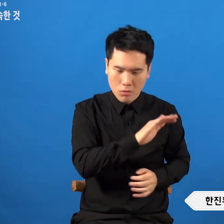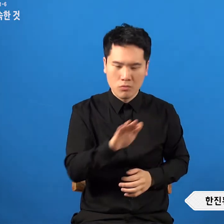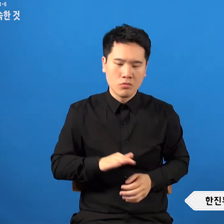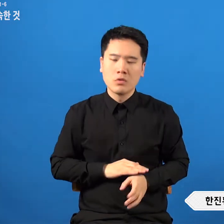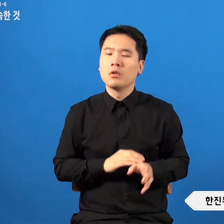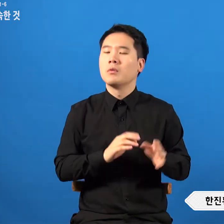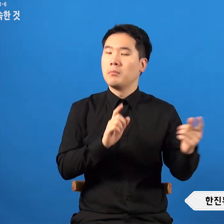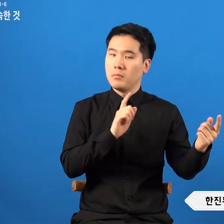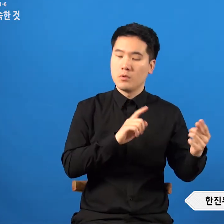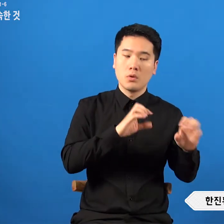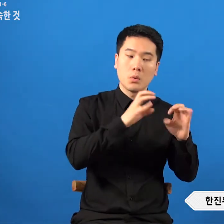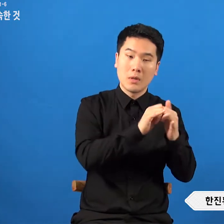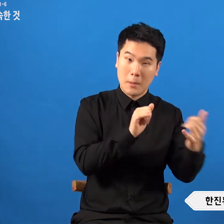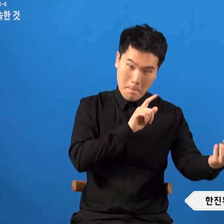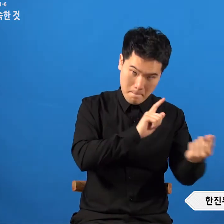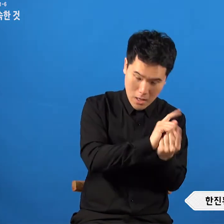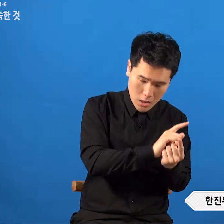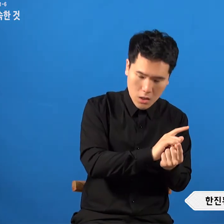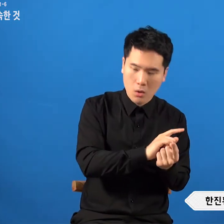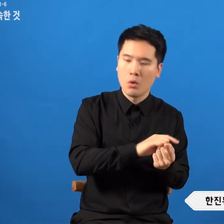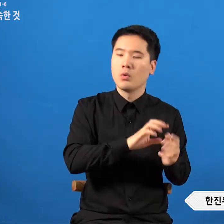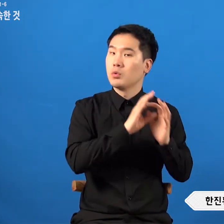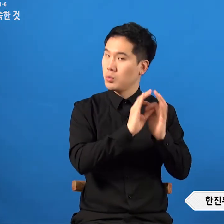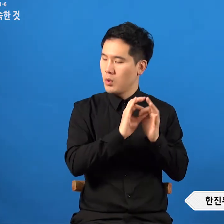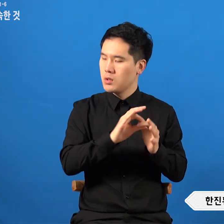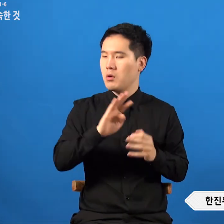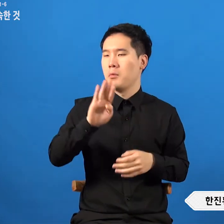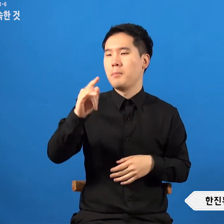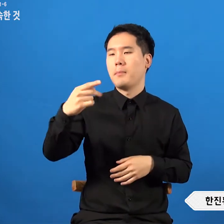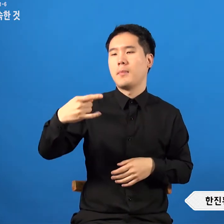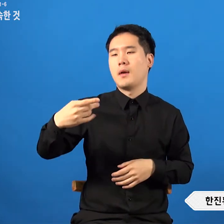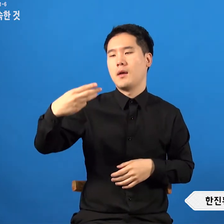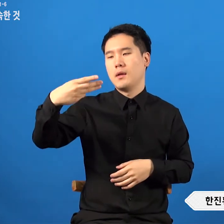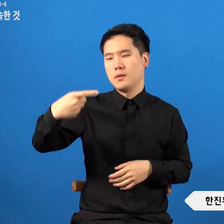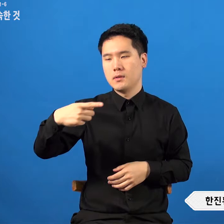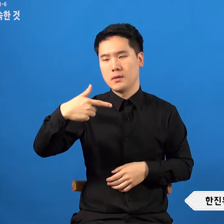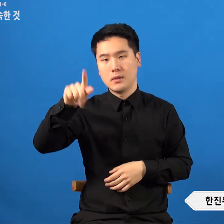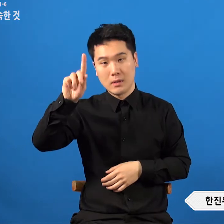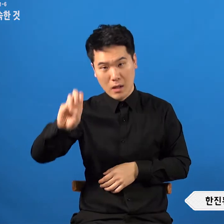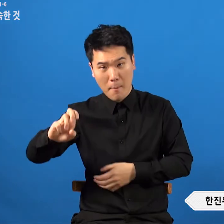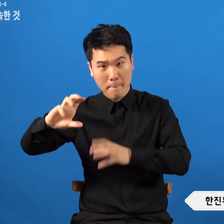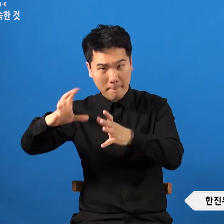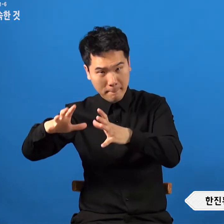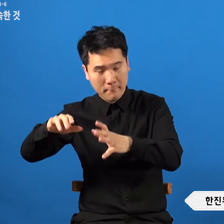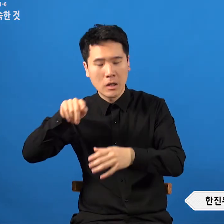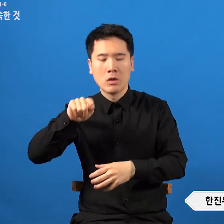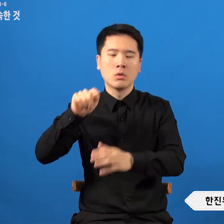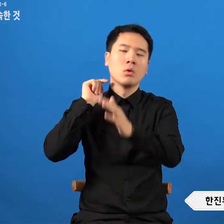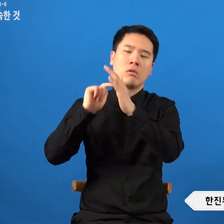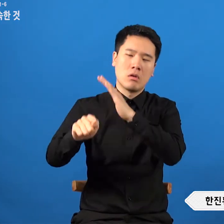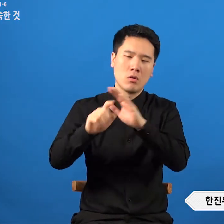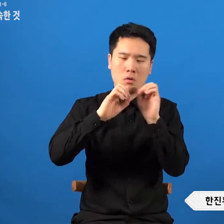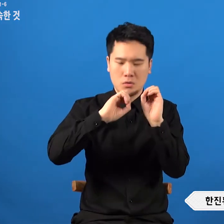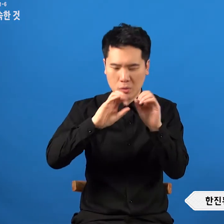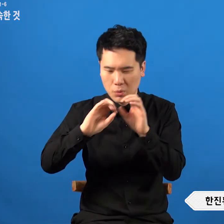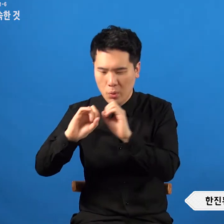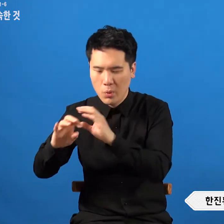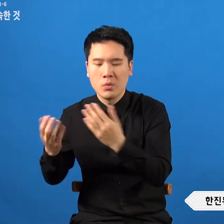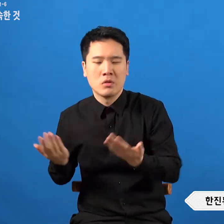우리 발걸음이 베트남으로 향하게 하셨습니다. 그리고 베트남에서 우연히 북부 총회를 만나게